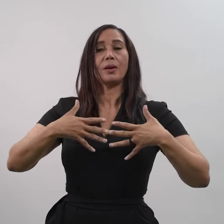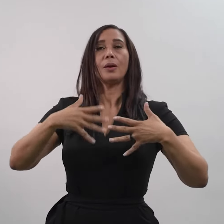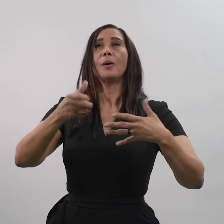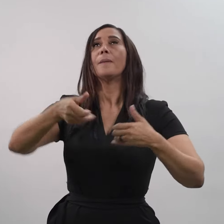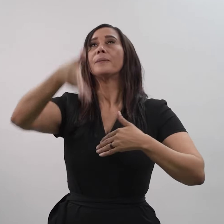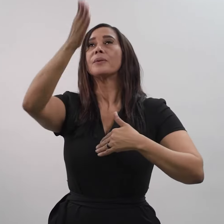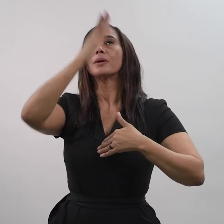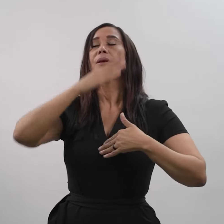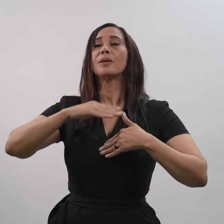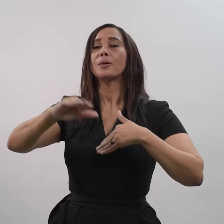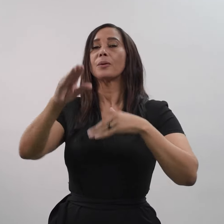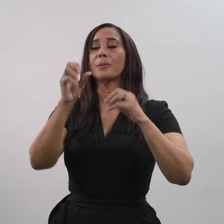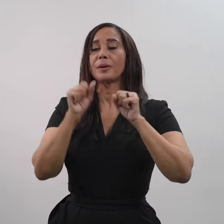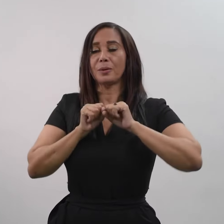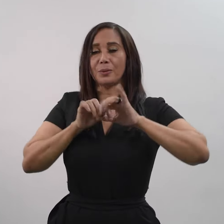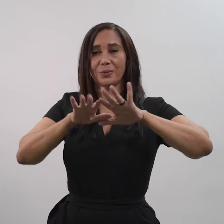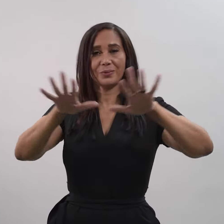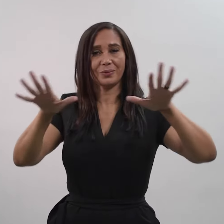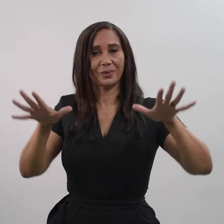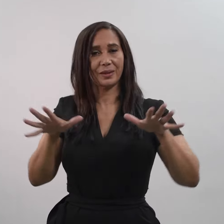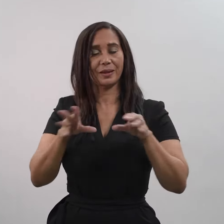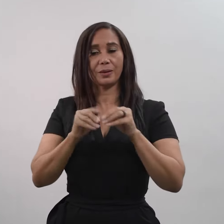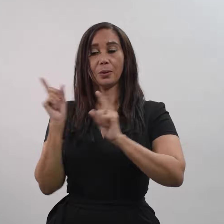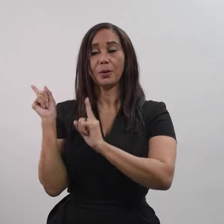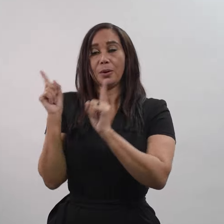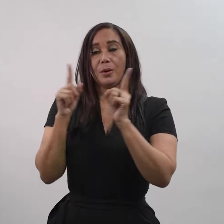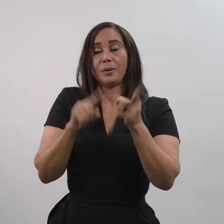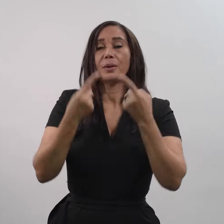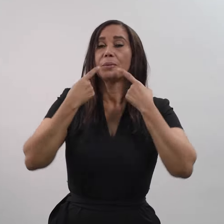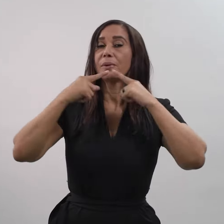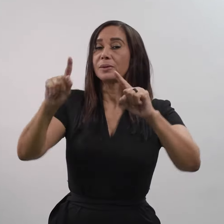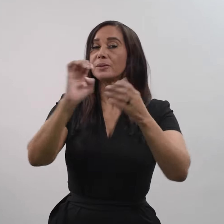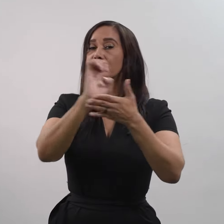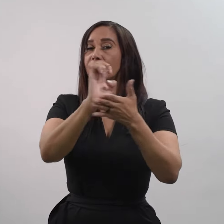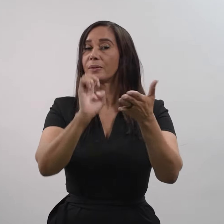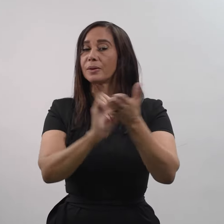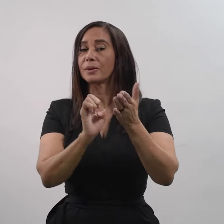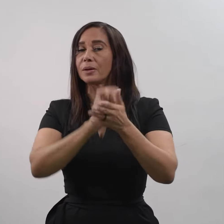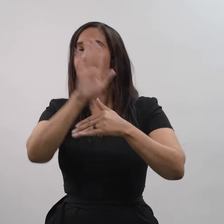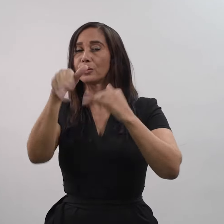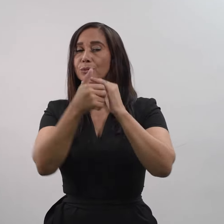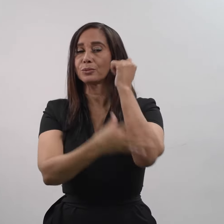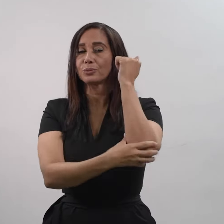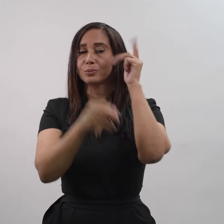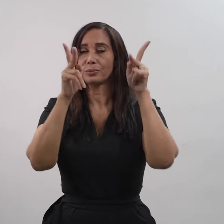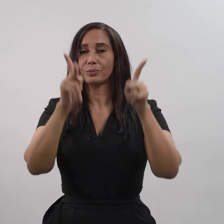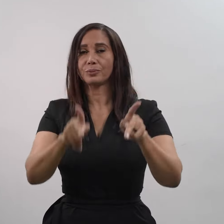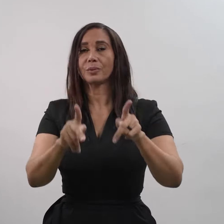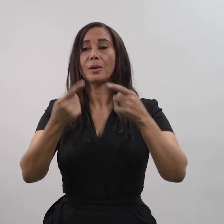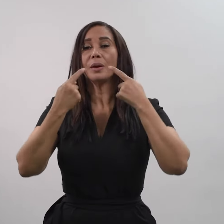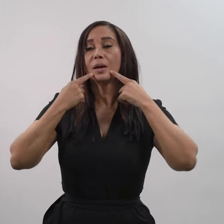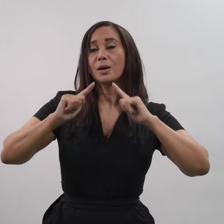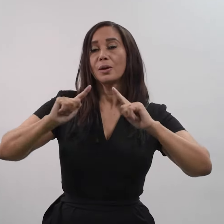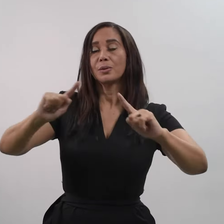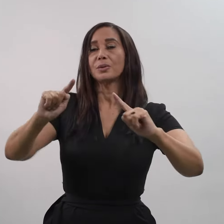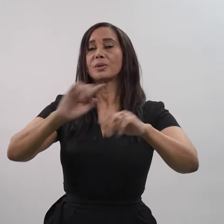ungido. Me ha enviado para anunciar el Evangelio a los pobres, para anunciar a los cautivos la